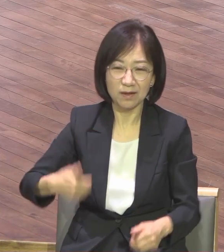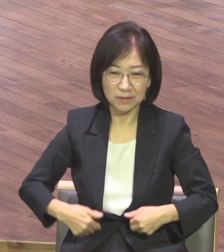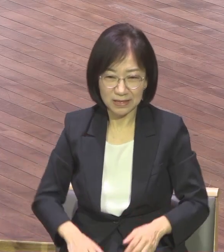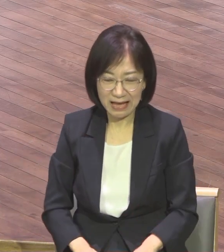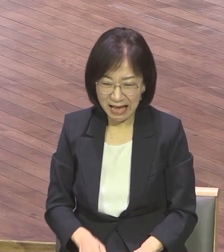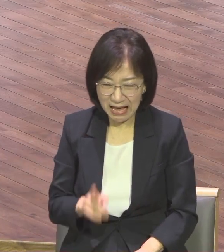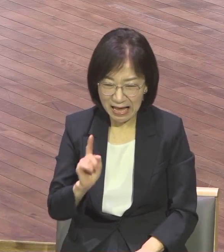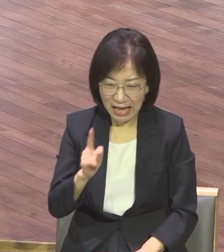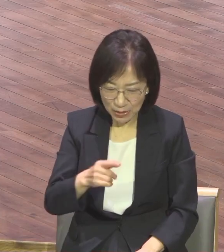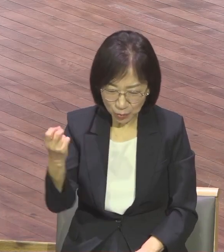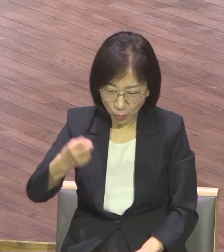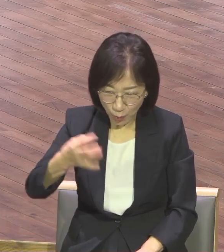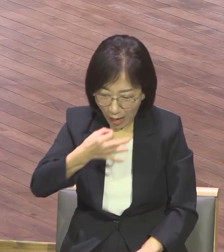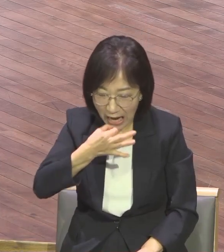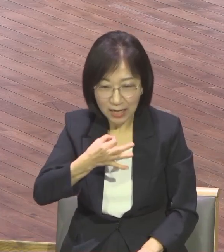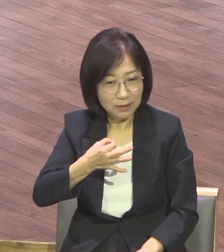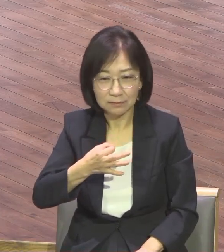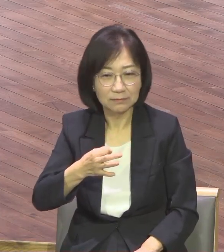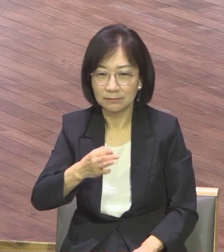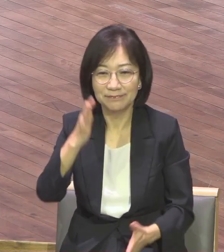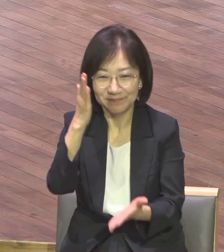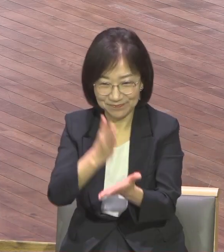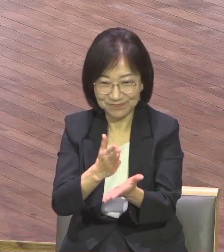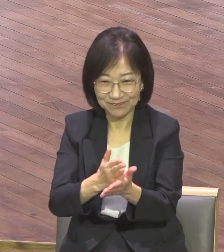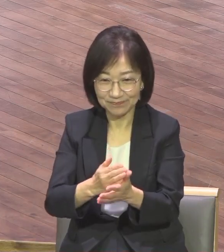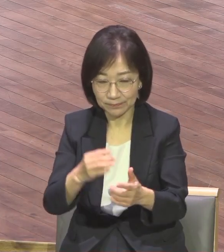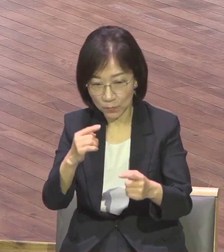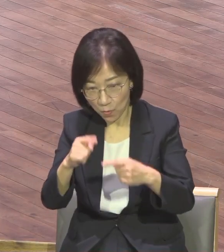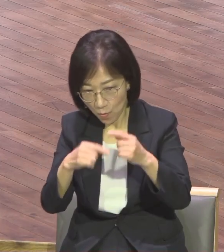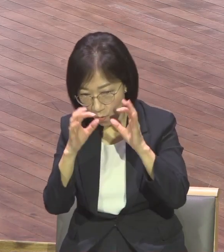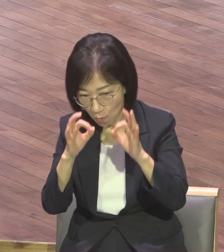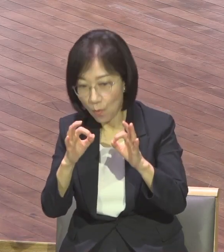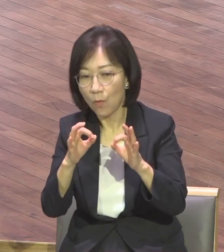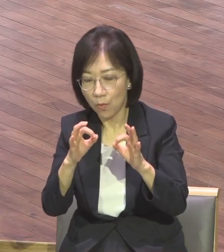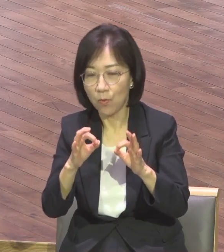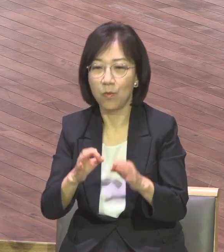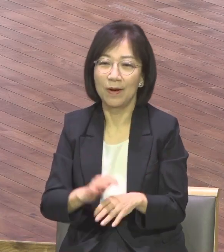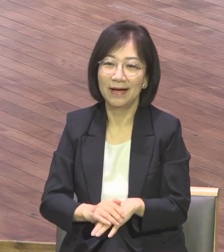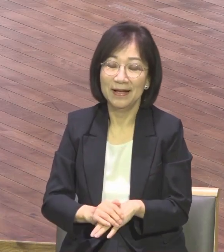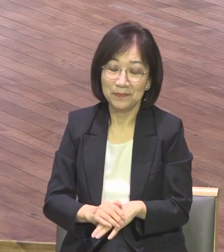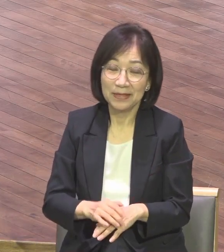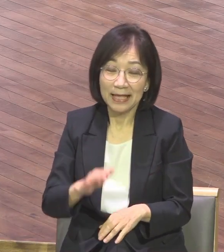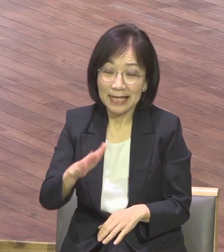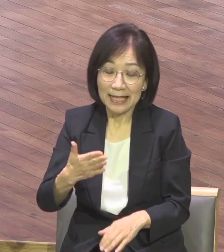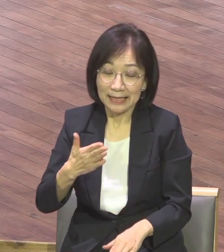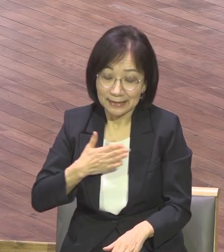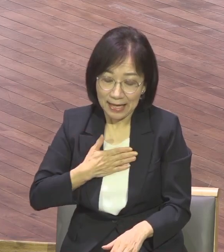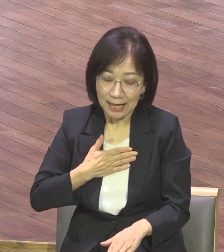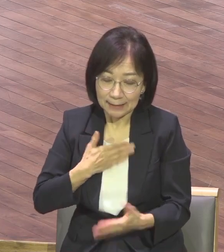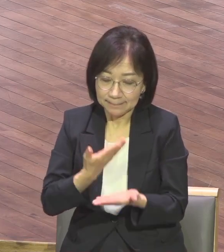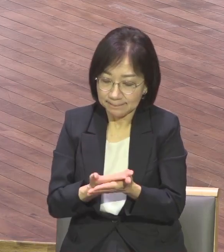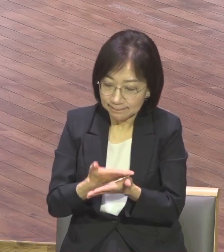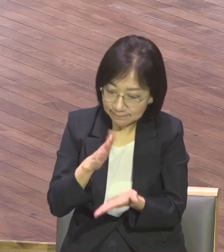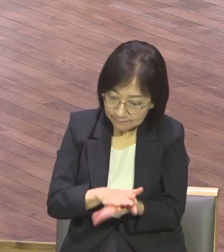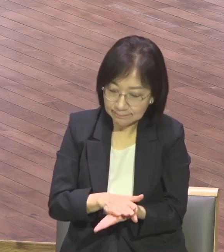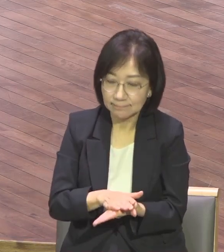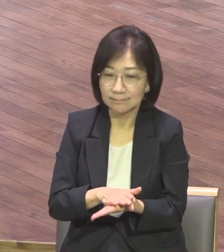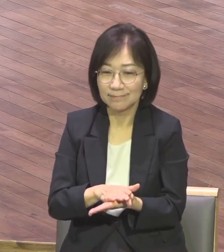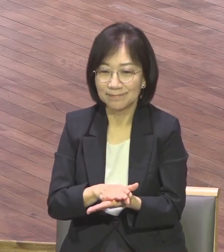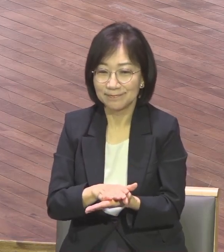선교 대회를 해마다 하는 게 아니고 하나님 나를 갱신해서 나를 쓰시기 위해서 이 선교